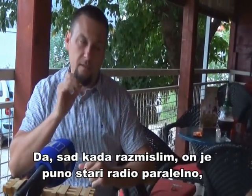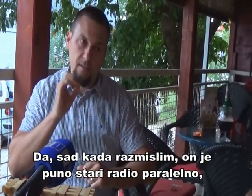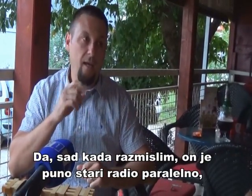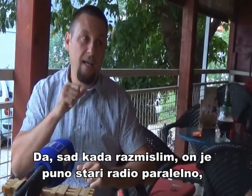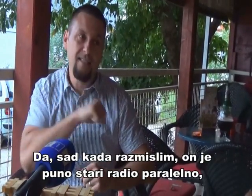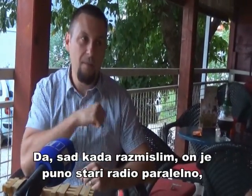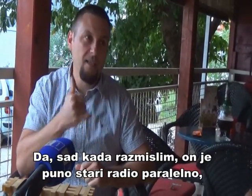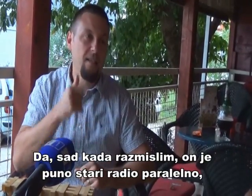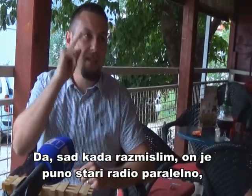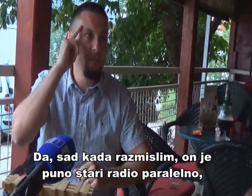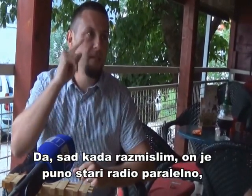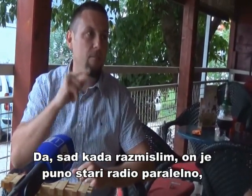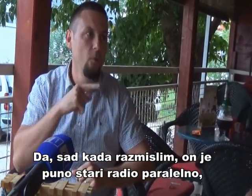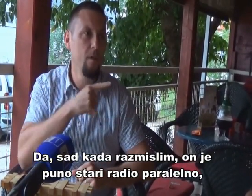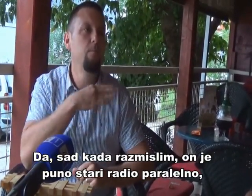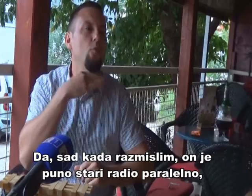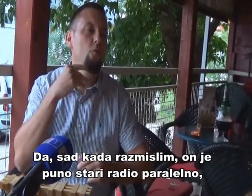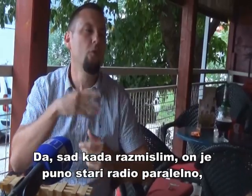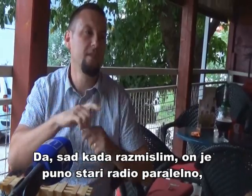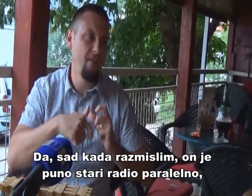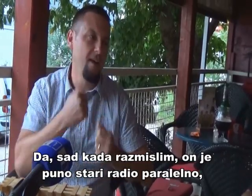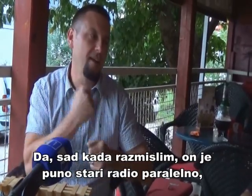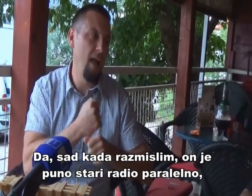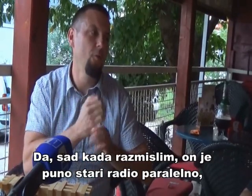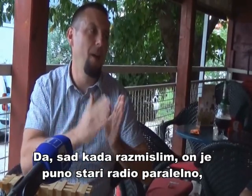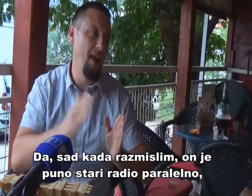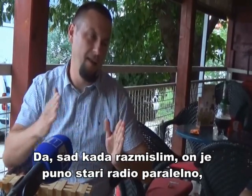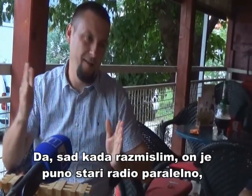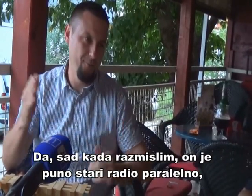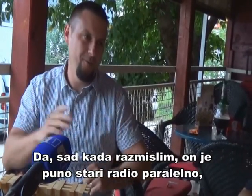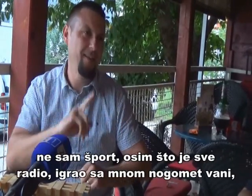Da, kad sam sada razmislim, on je puno stvari radio paralelno,